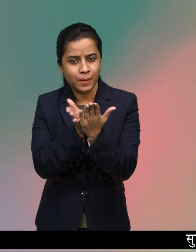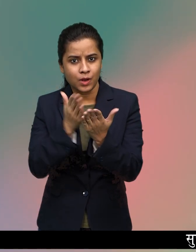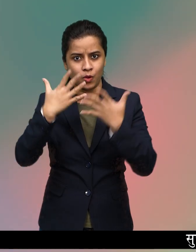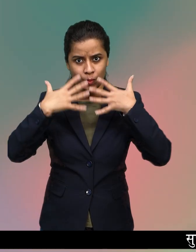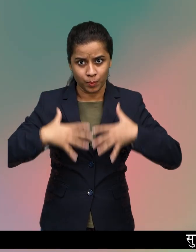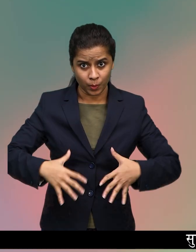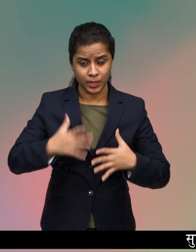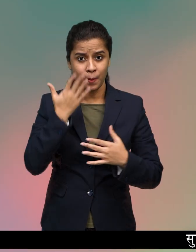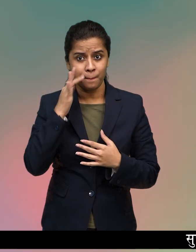सुपेरियर वेना कावा,